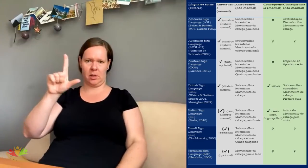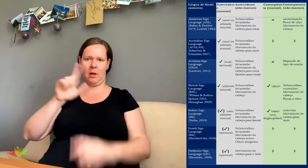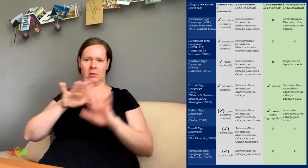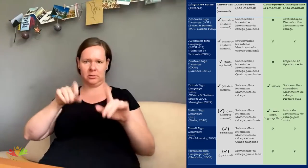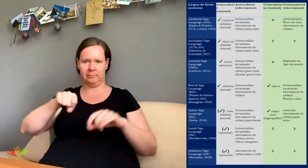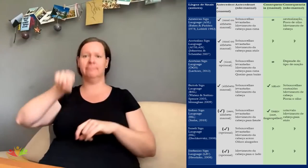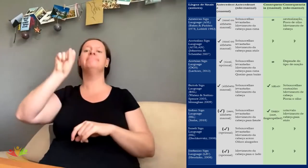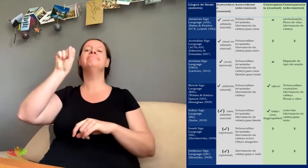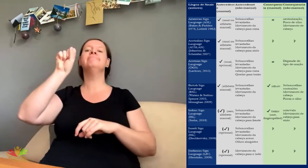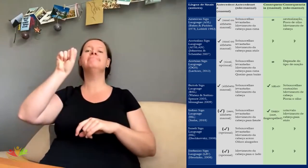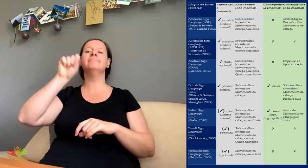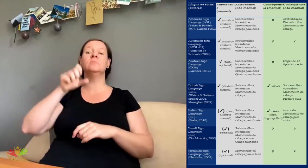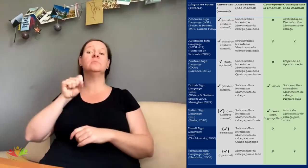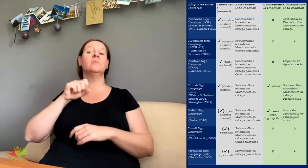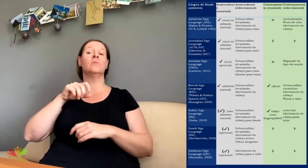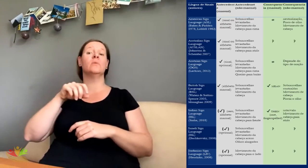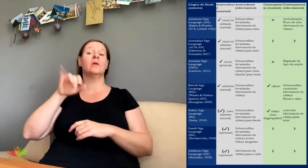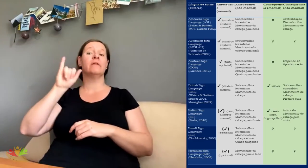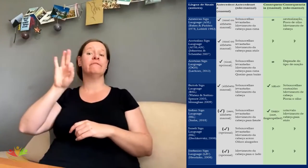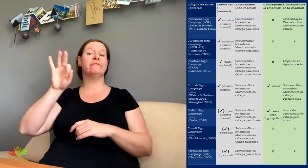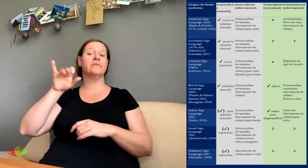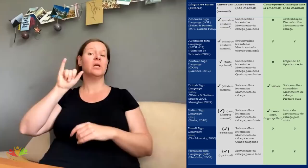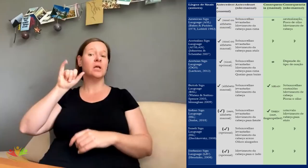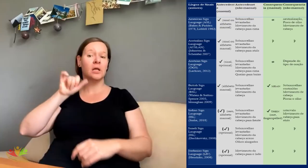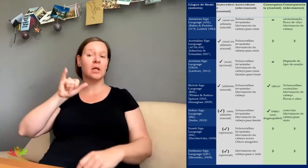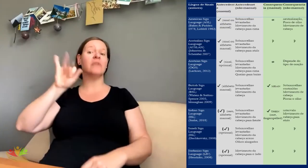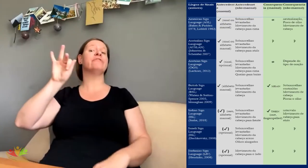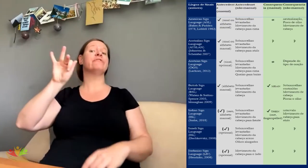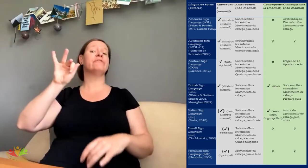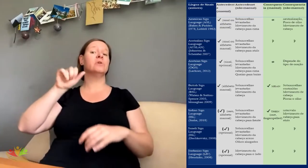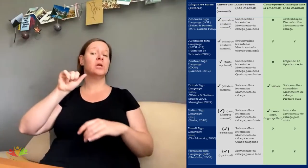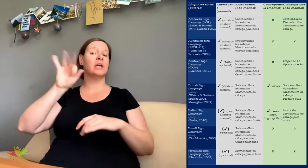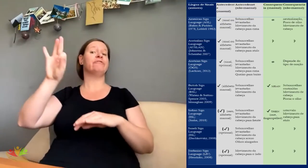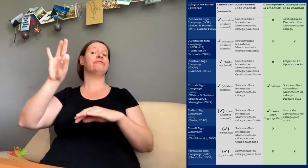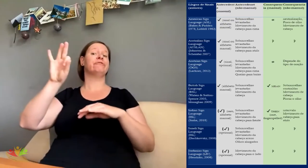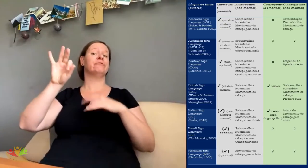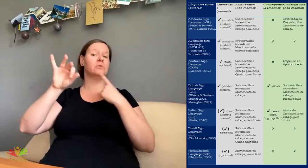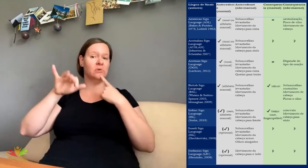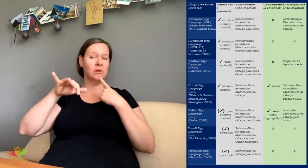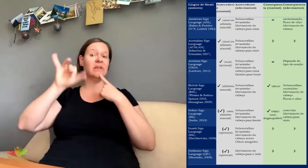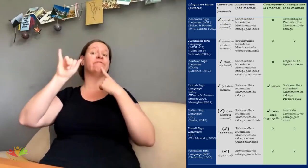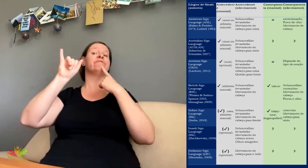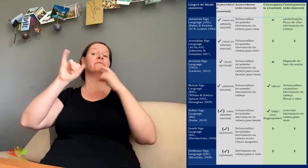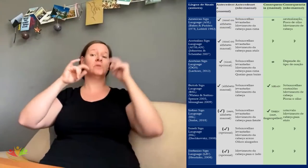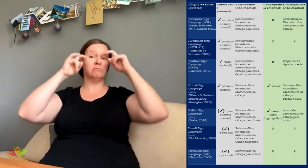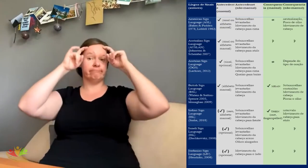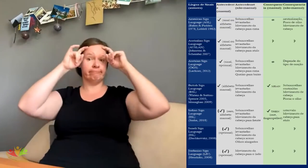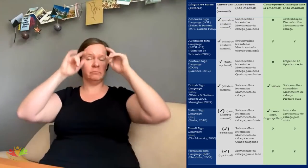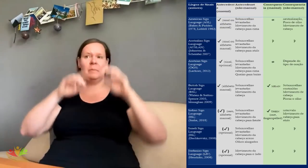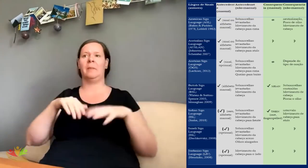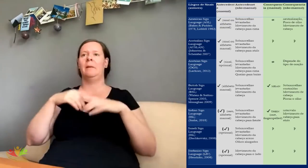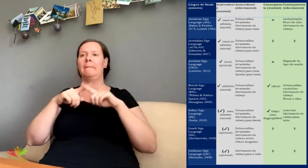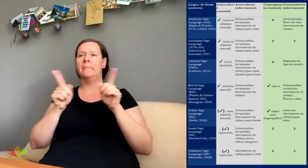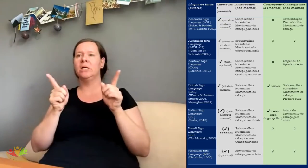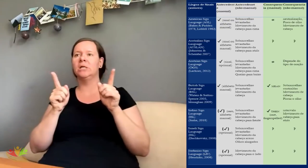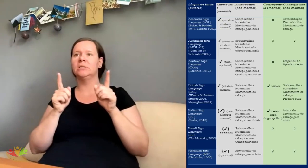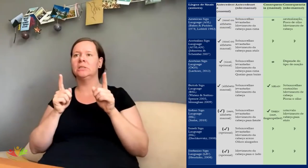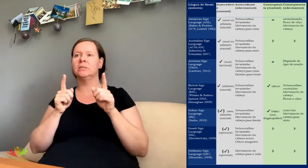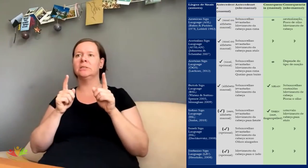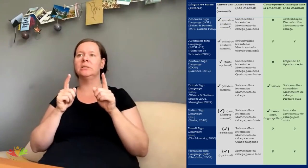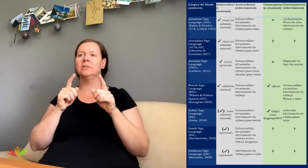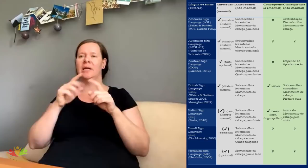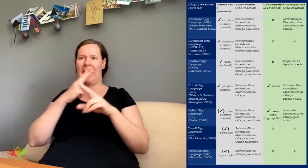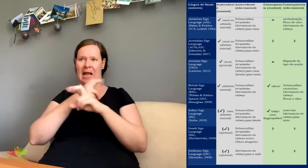é esse movimento da cabeça, mas o que a gente sabe é que em língua americana de sinais, a cabeça se inclina para trás, junto